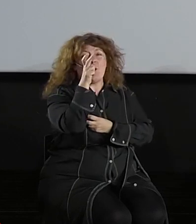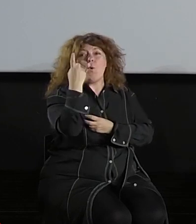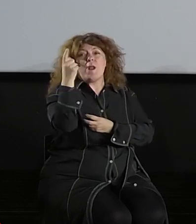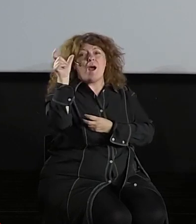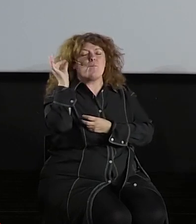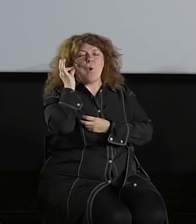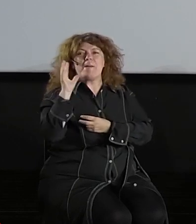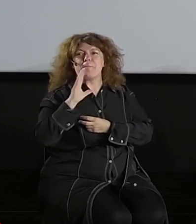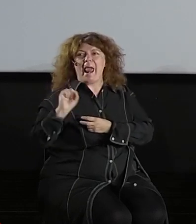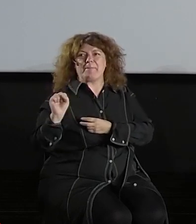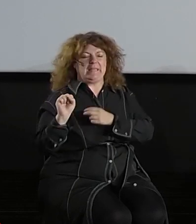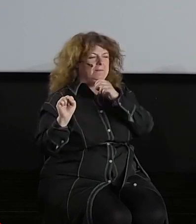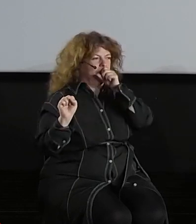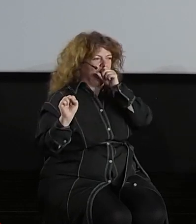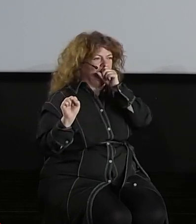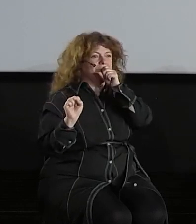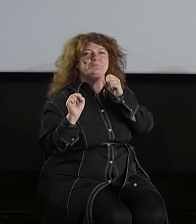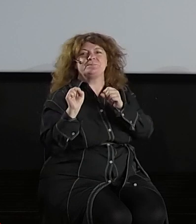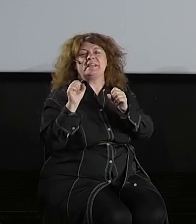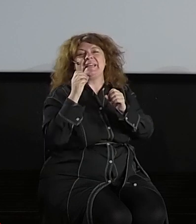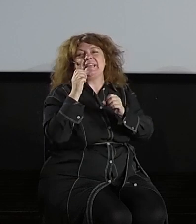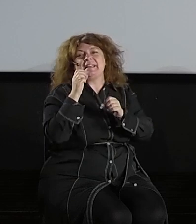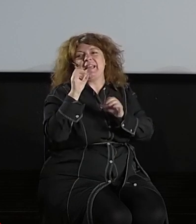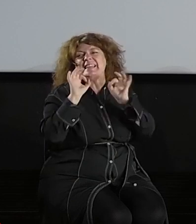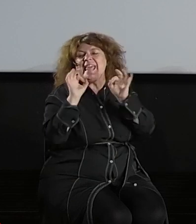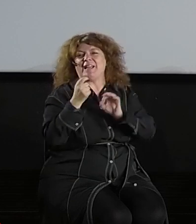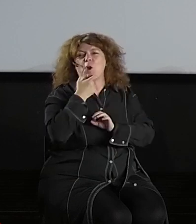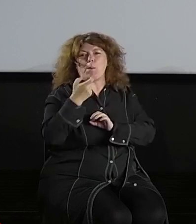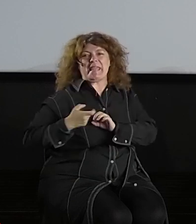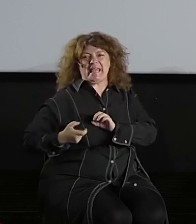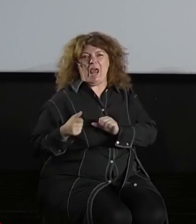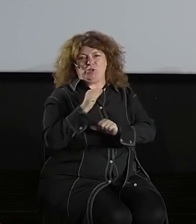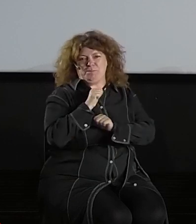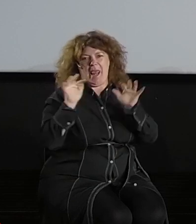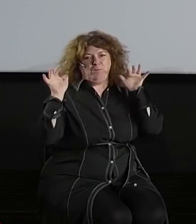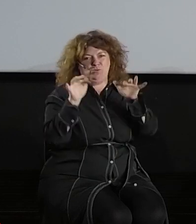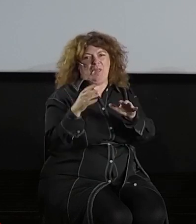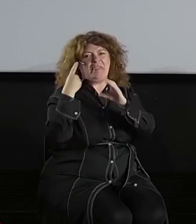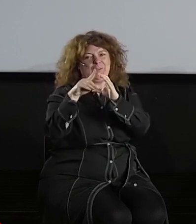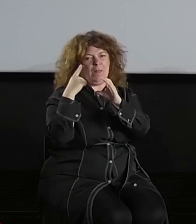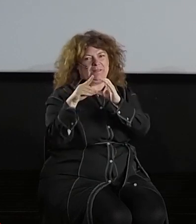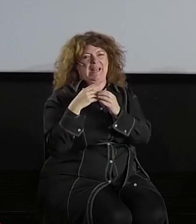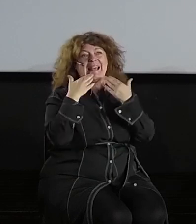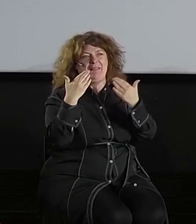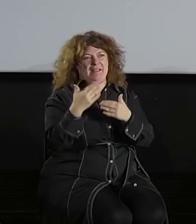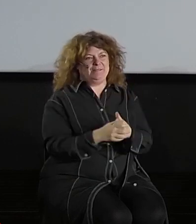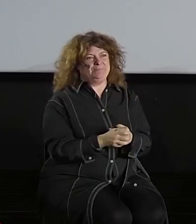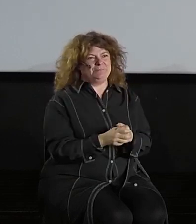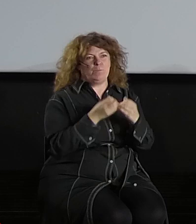en el teatro ballin clan Así que os esperamos también allí en el centro ático nacional y nada Muchas gracias buenas noches